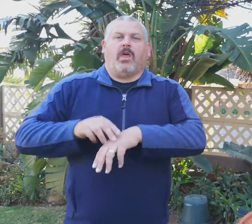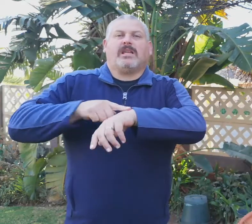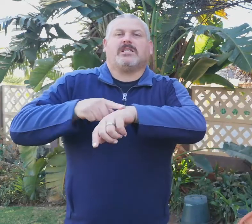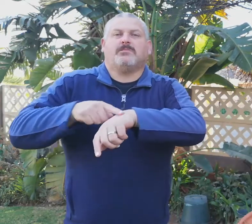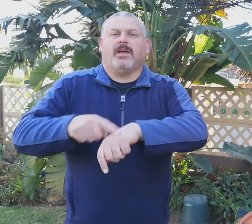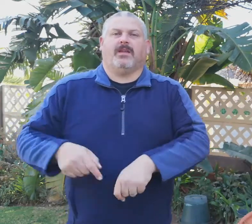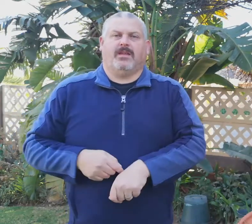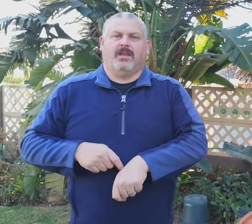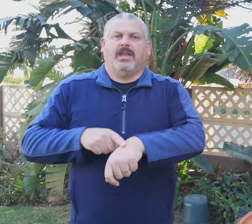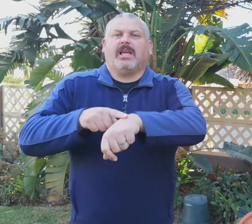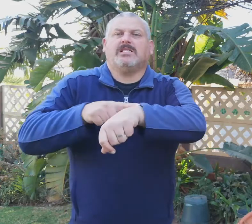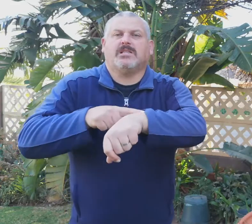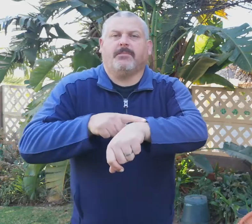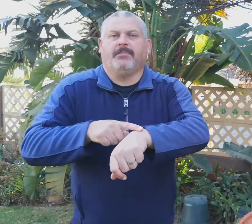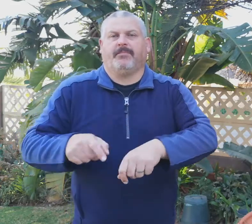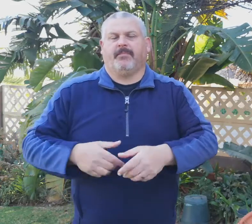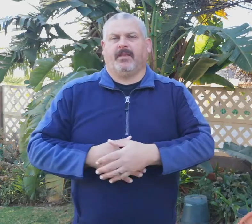ander racisme, racisme.